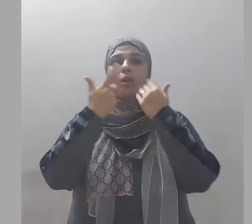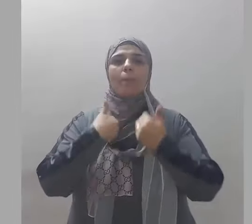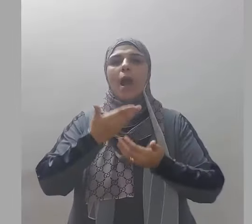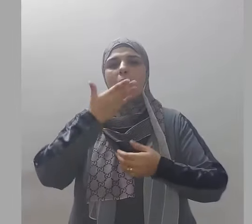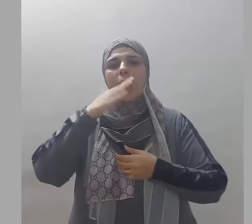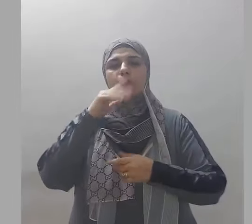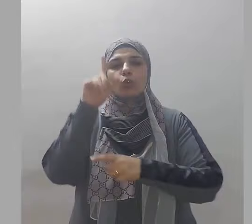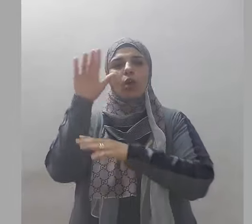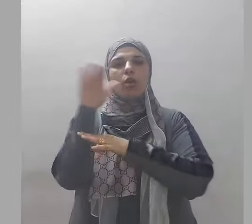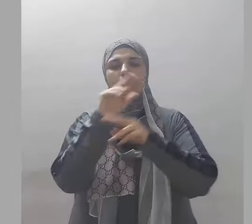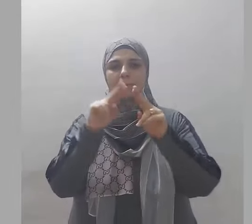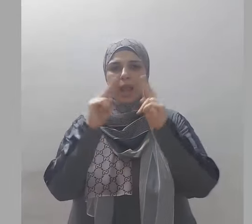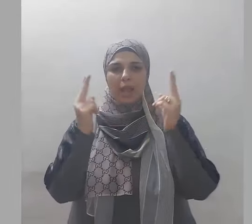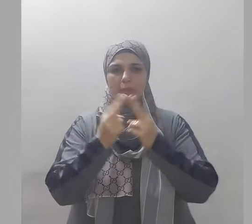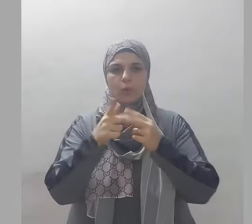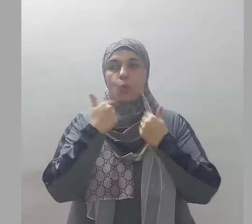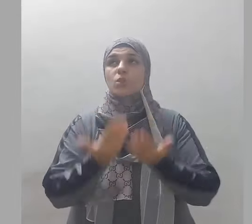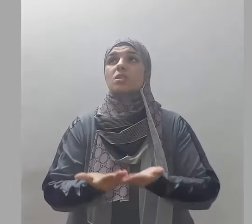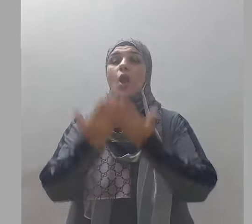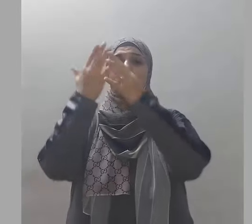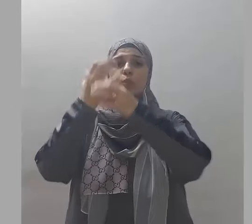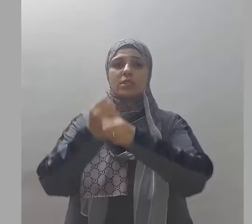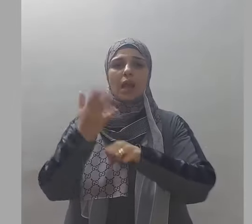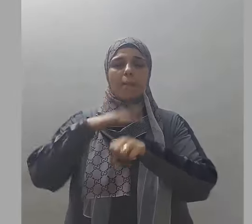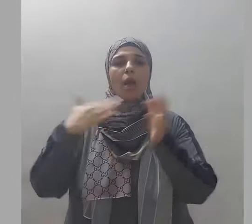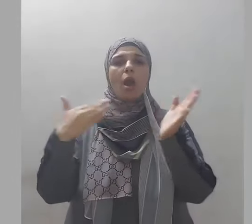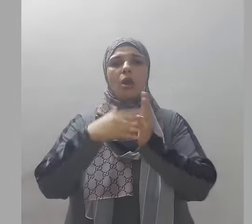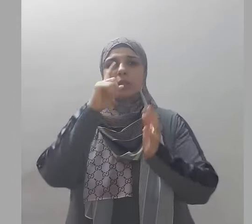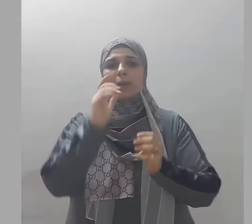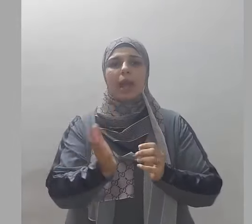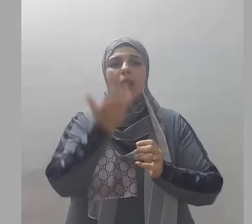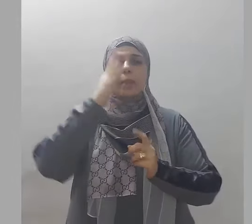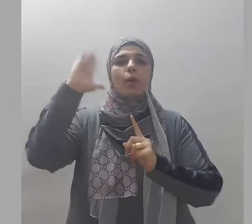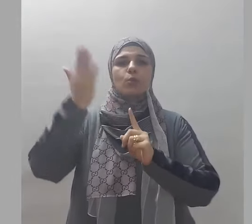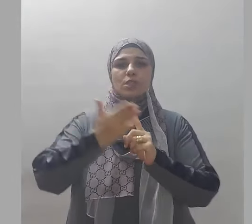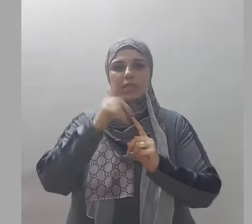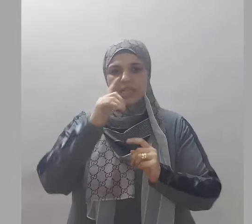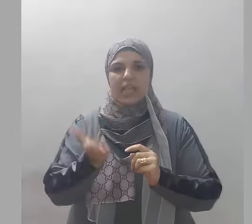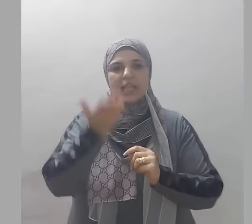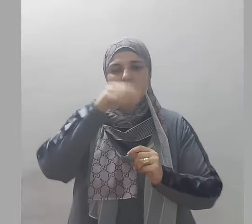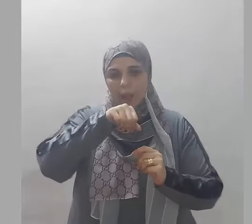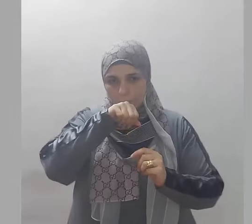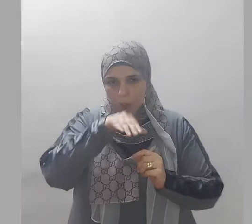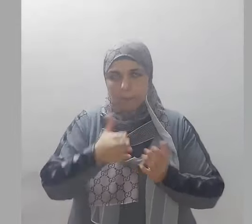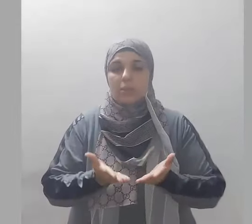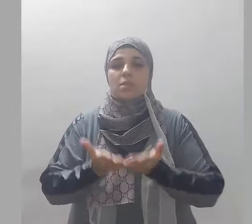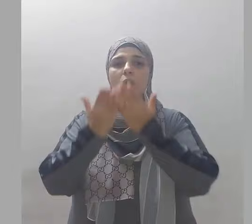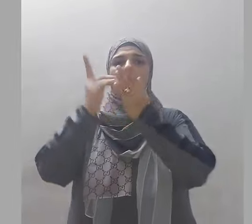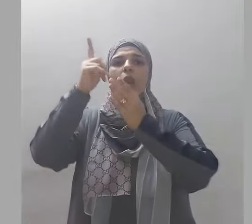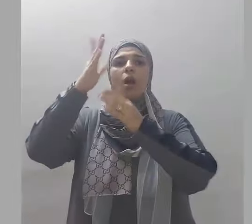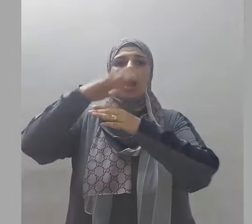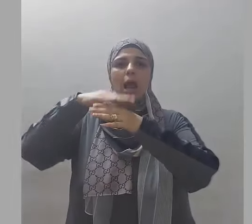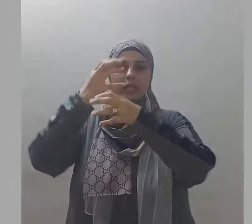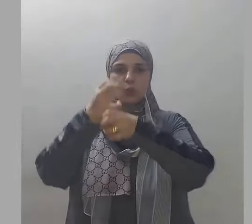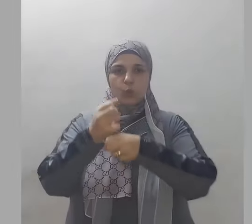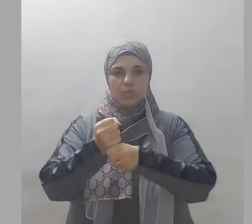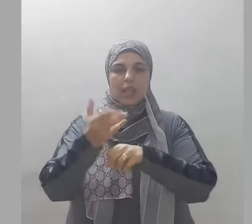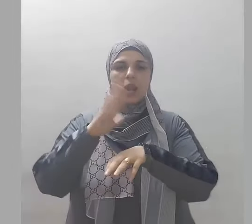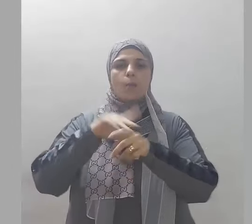رب العالمين، والصلاة والسلام على خاتم الأنبياء والمرسلين سيدنا محمد صلى الله عليه وسلم